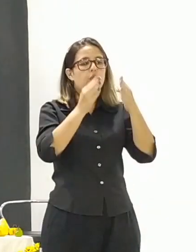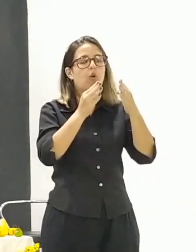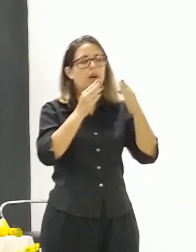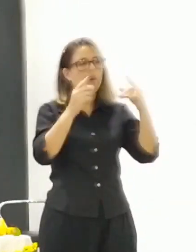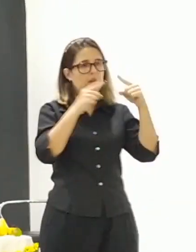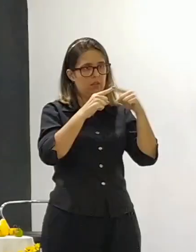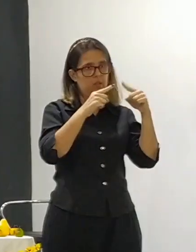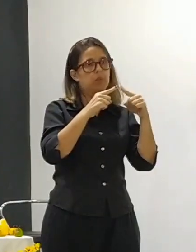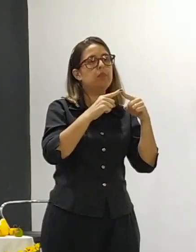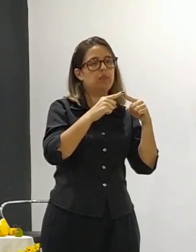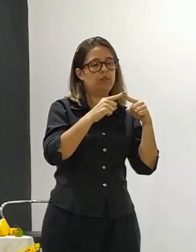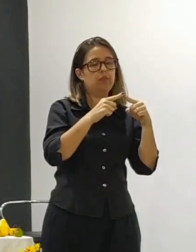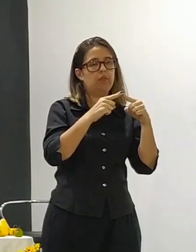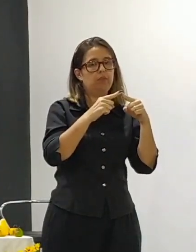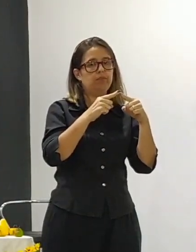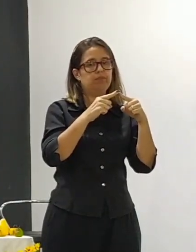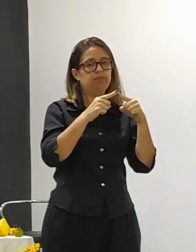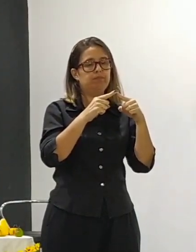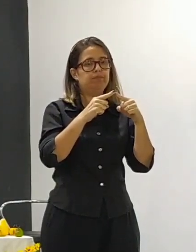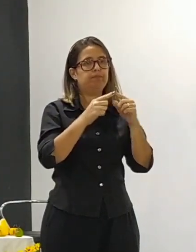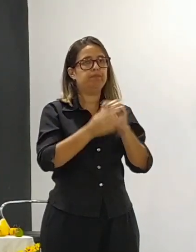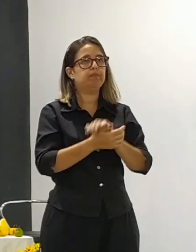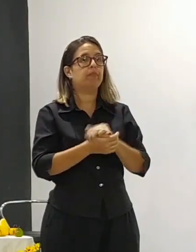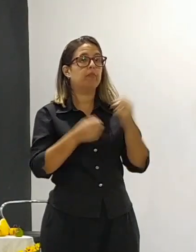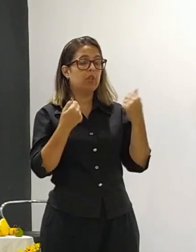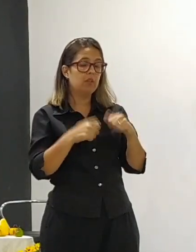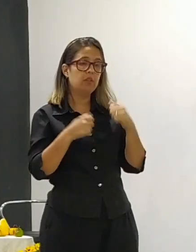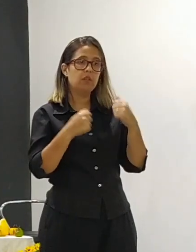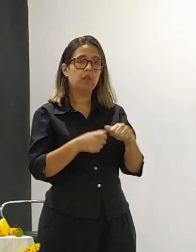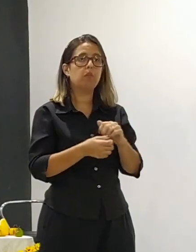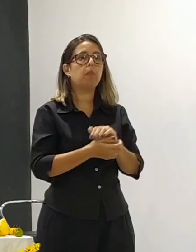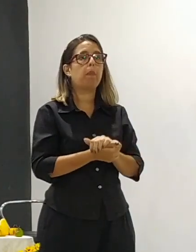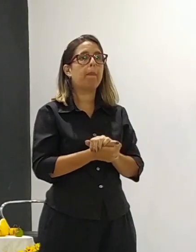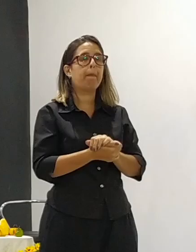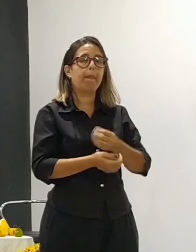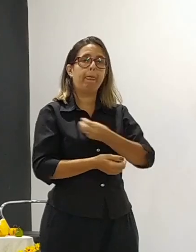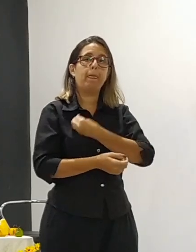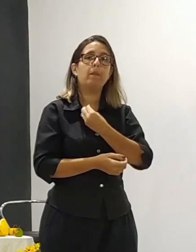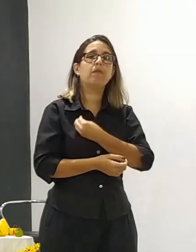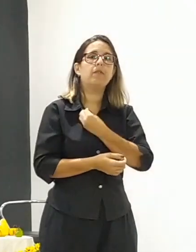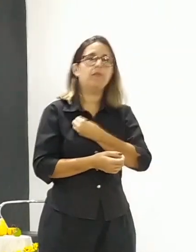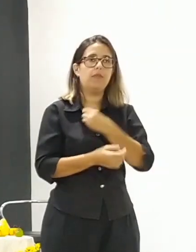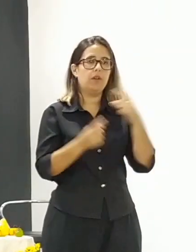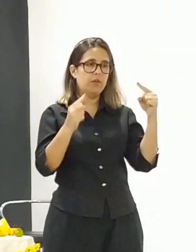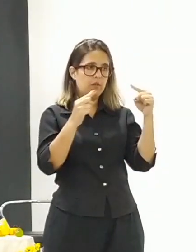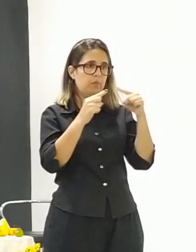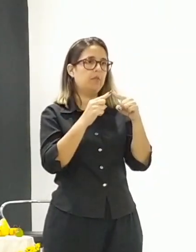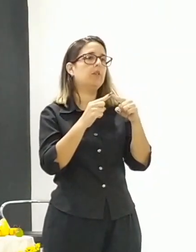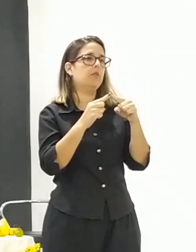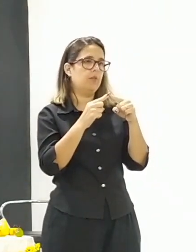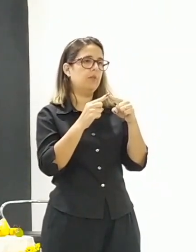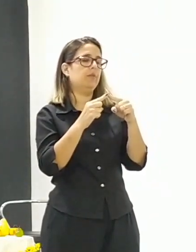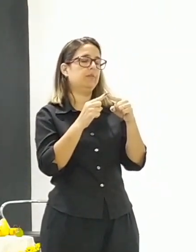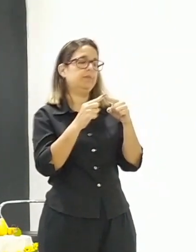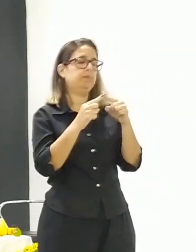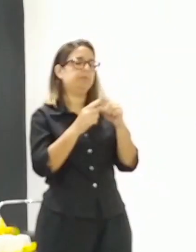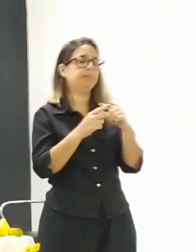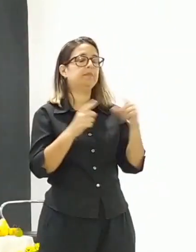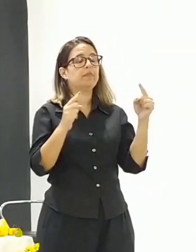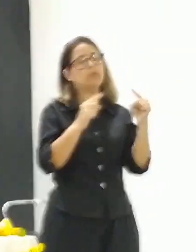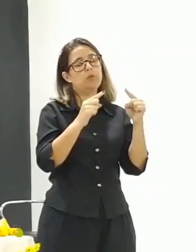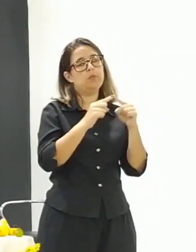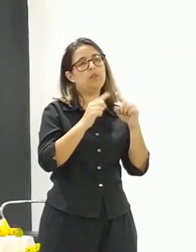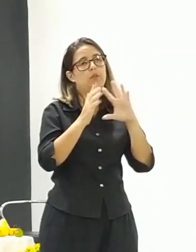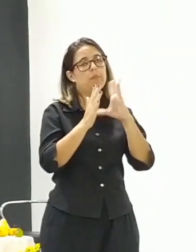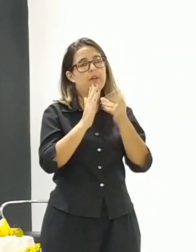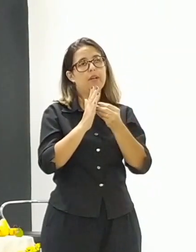visão. Nós temos que implantar essa visão. Nós temos que viver essa visão para a nossa igreja. Essa é a visão que Deus nos